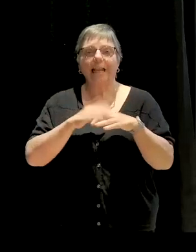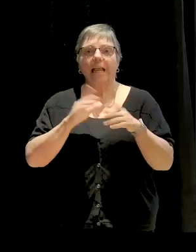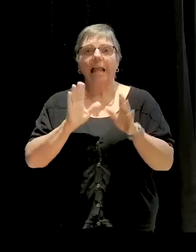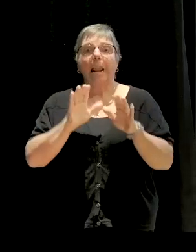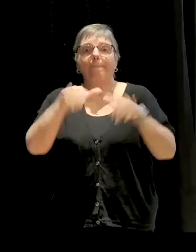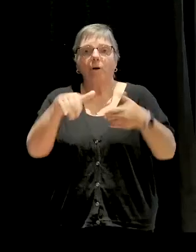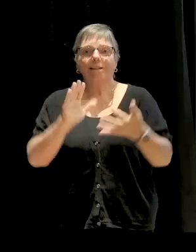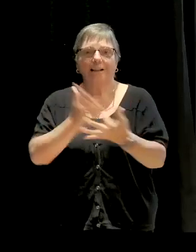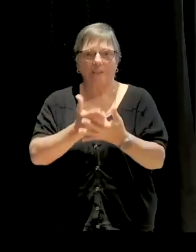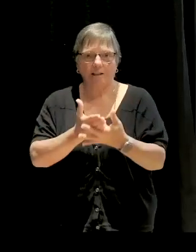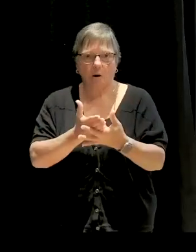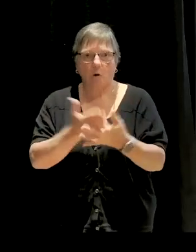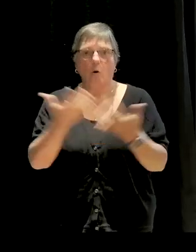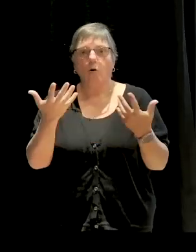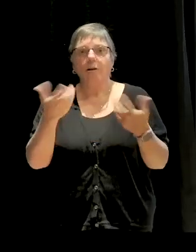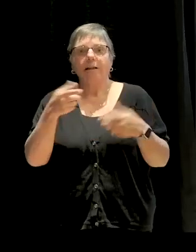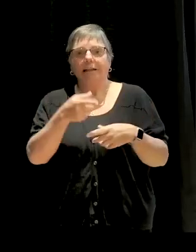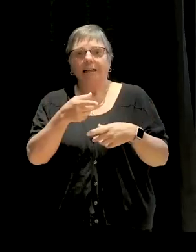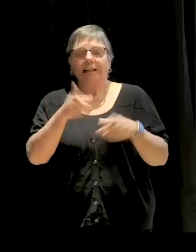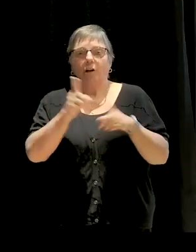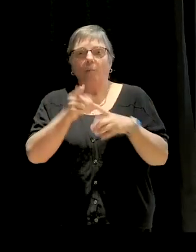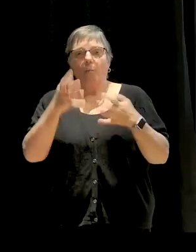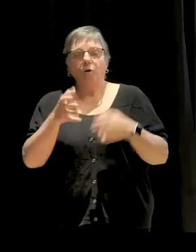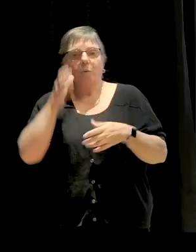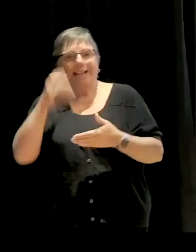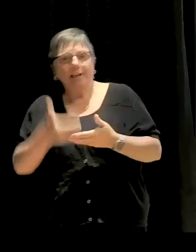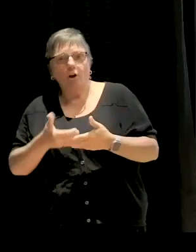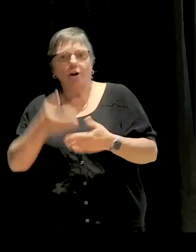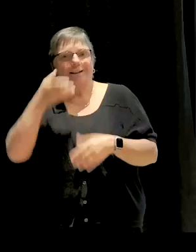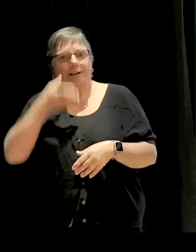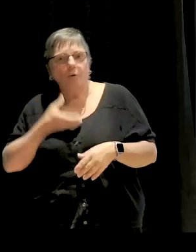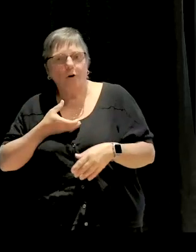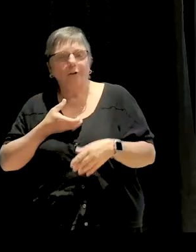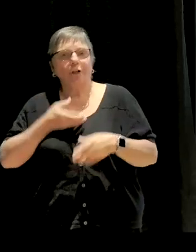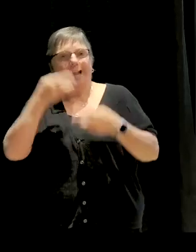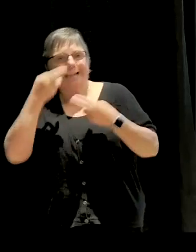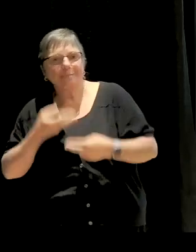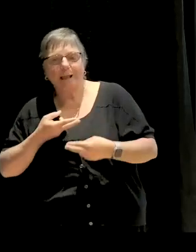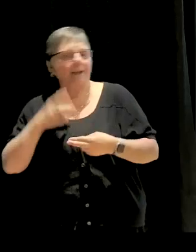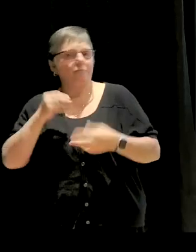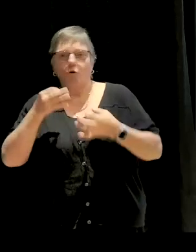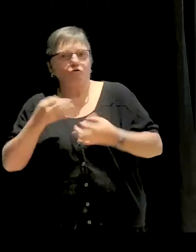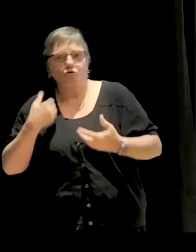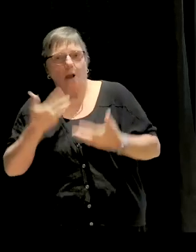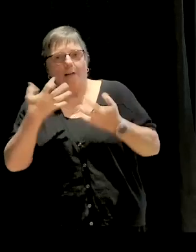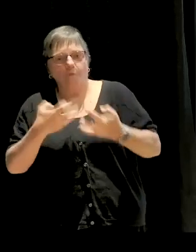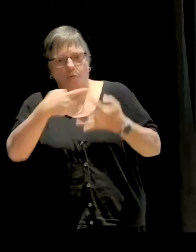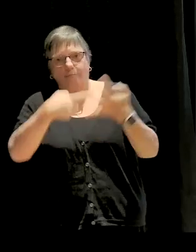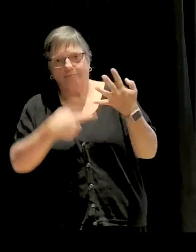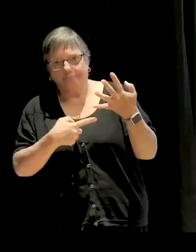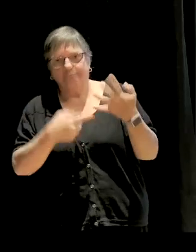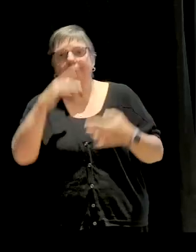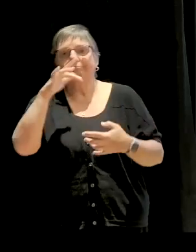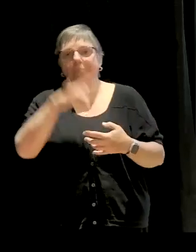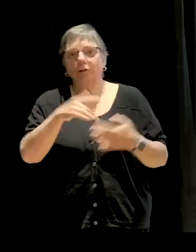où les participants ont évoqué le besoin d'accueil, d'écoute, de respect, de non-jugement. Et ça partait essentiellement d'une compréhension